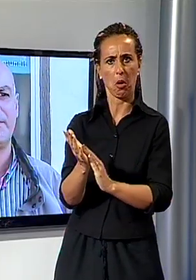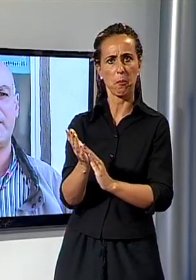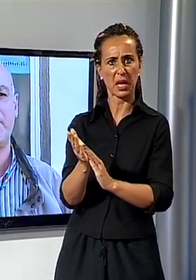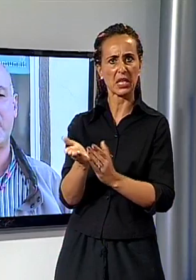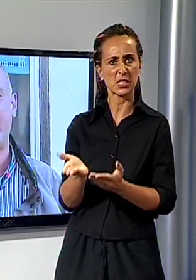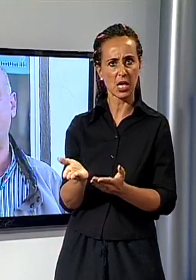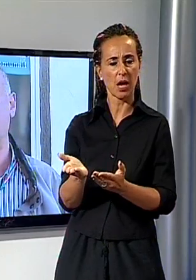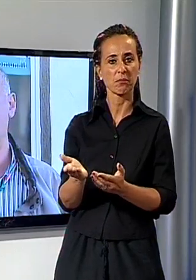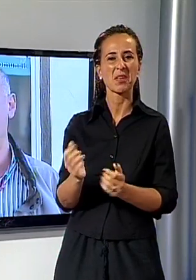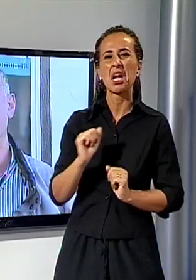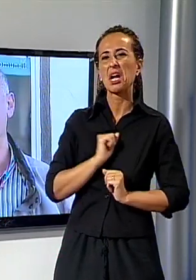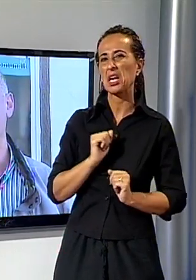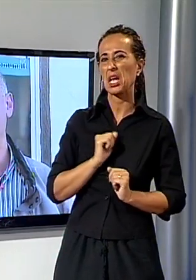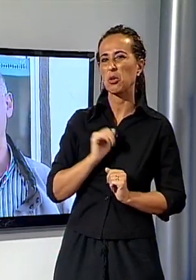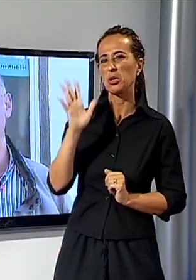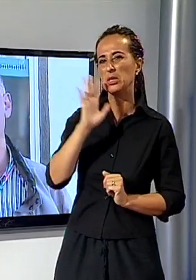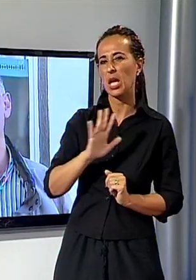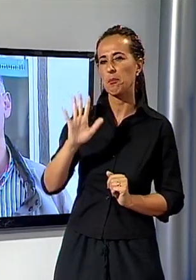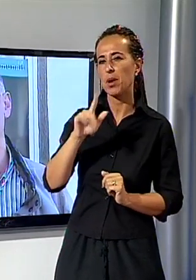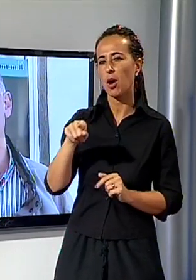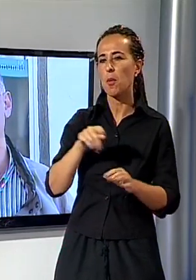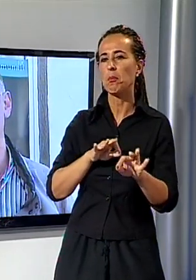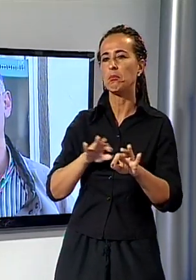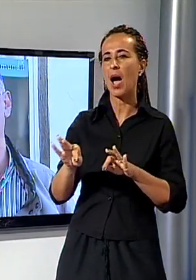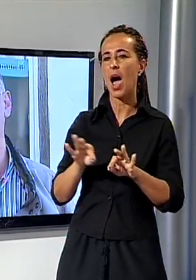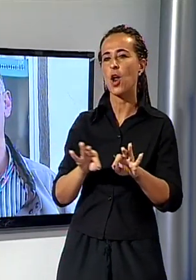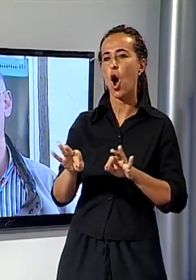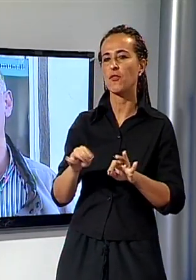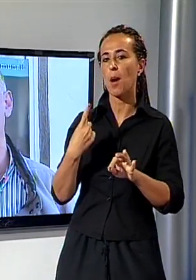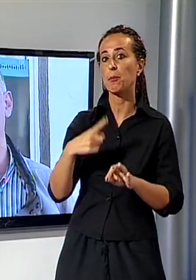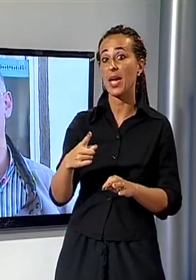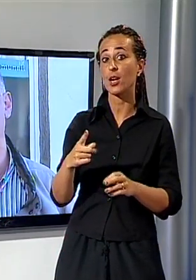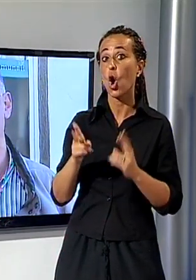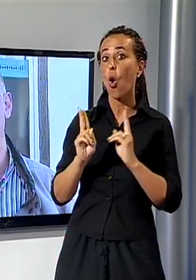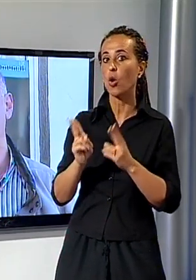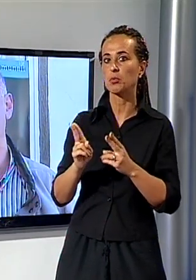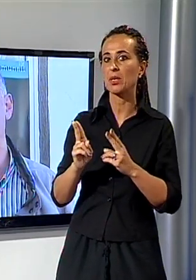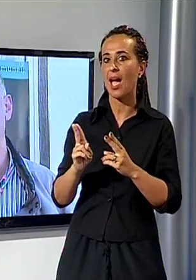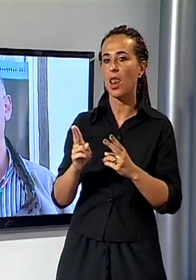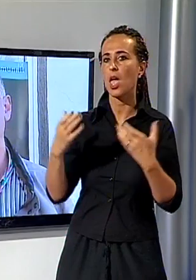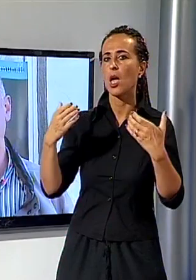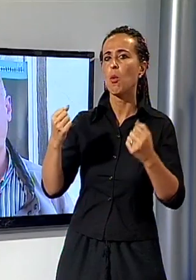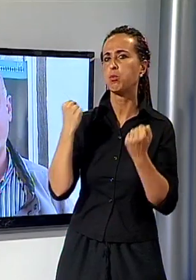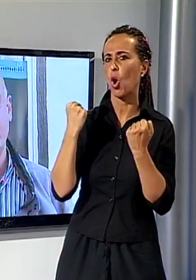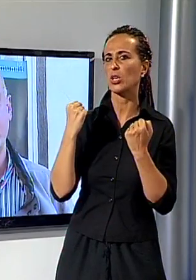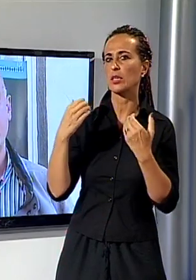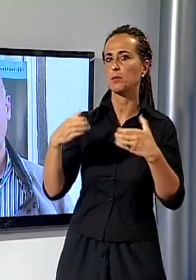del punto nascita e adesso il comune, ma non soltanto il comune, chiede spiegazioni alla ASL numero 2.